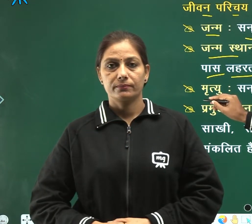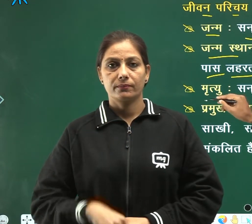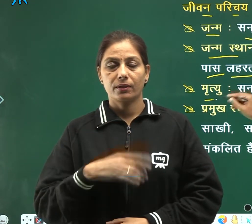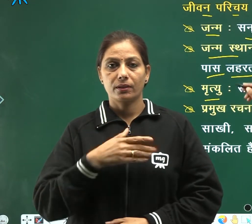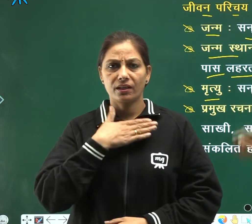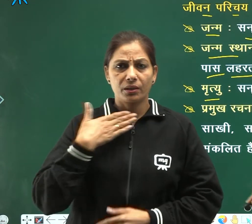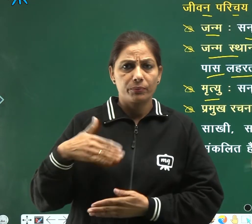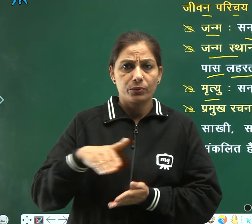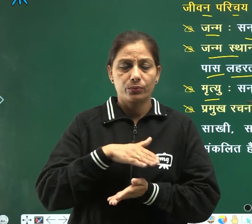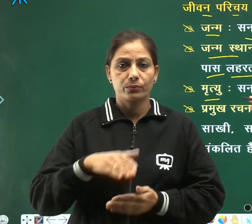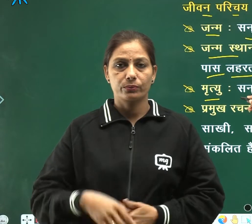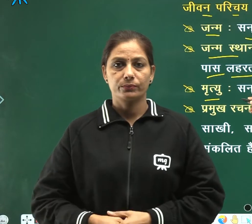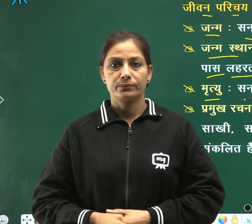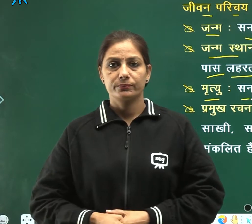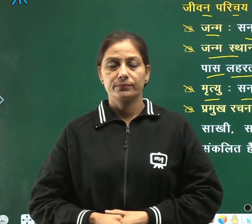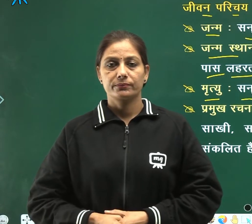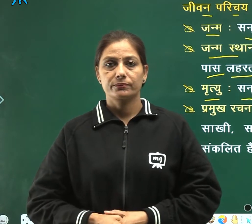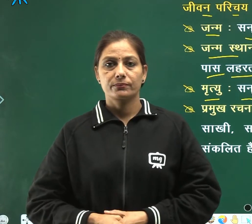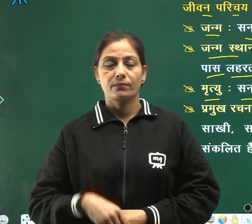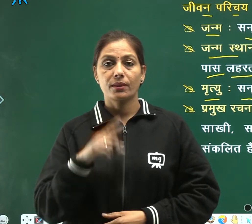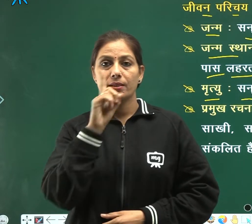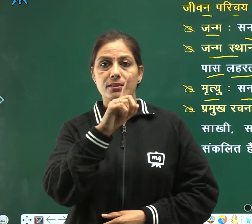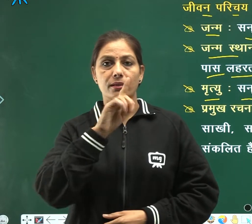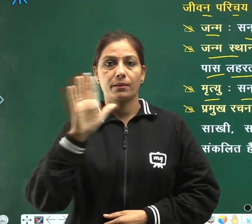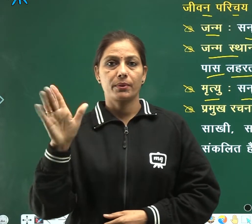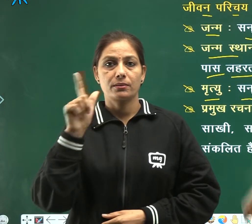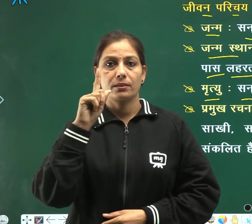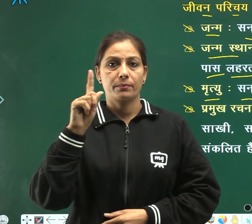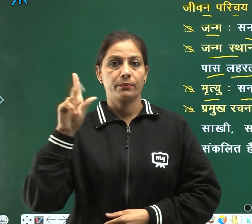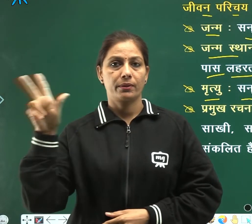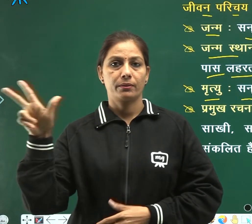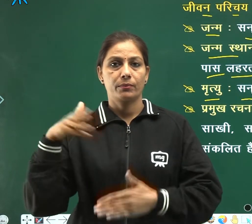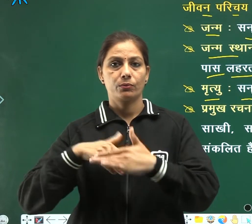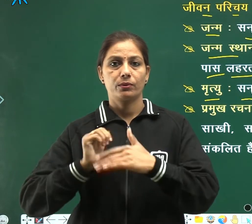इनकी मृत्यु सन 1518 ईस्वी में हुई।